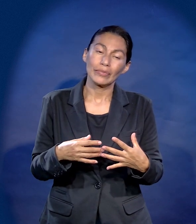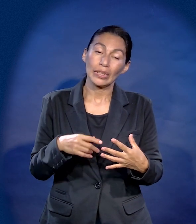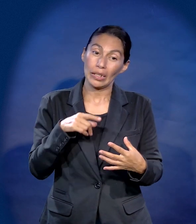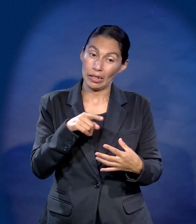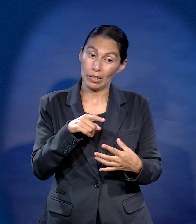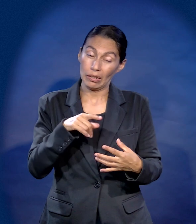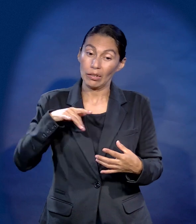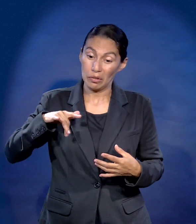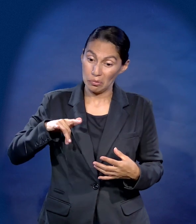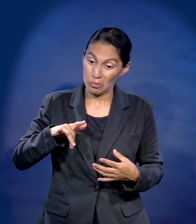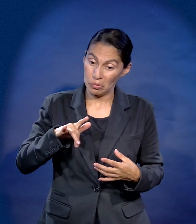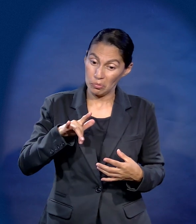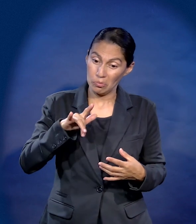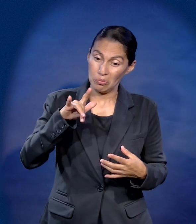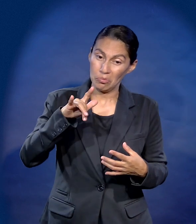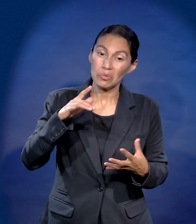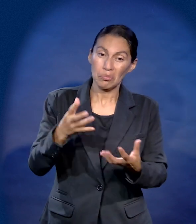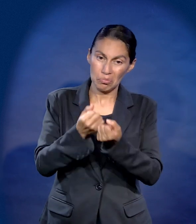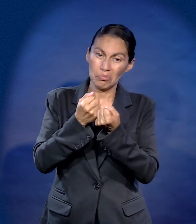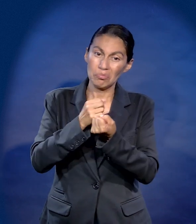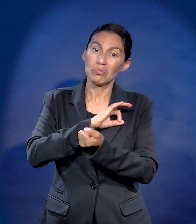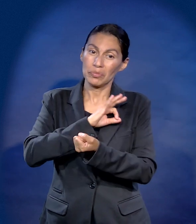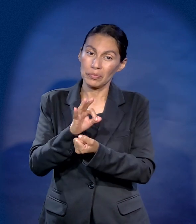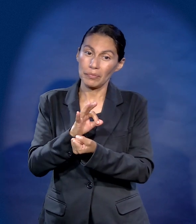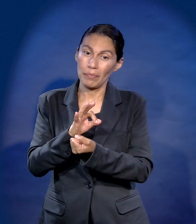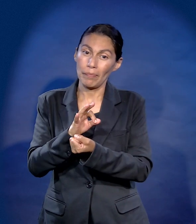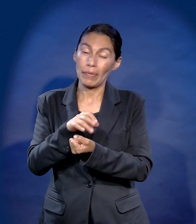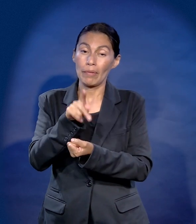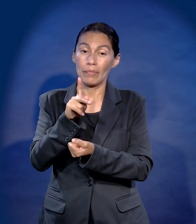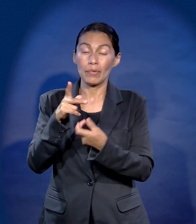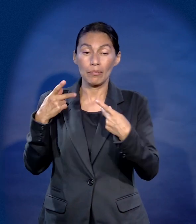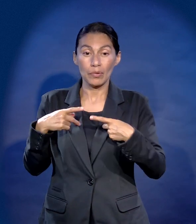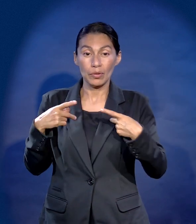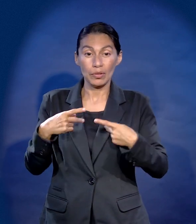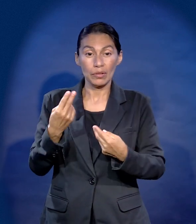que si existía alguna posibilidad de que ese avión se salvara,